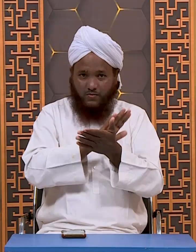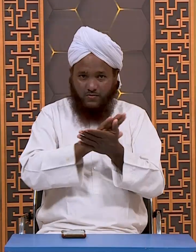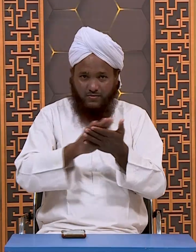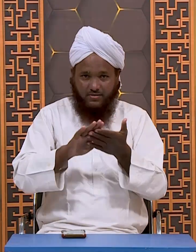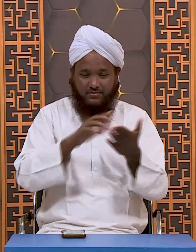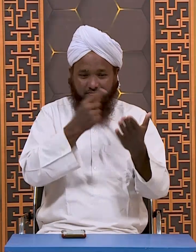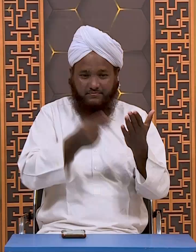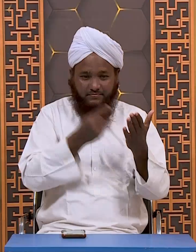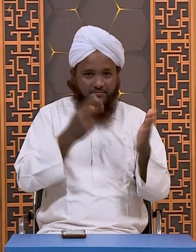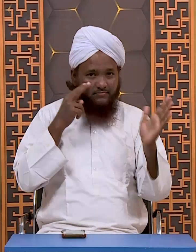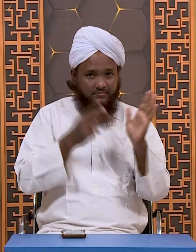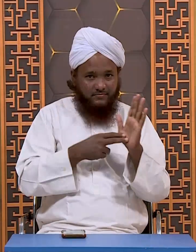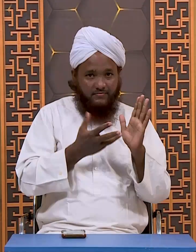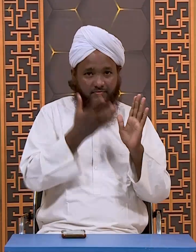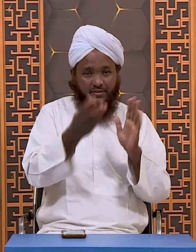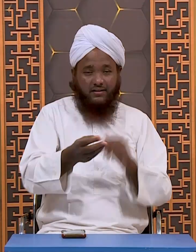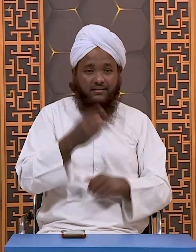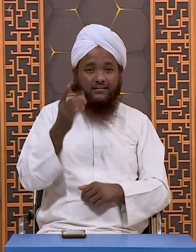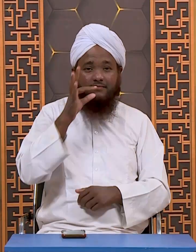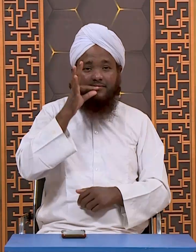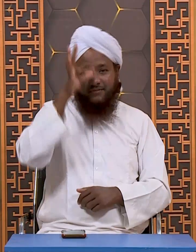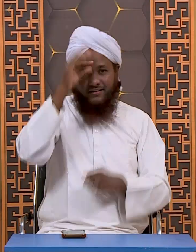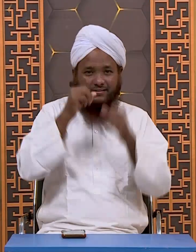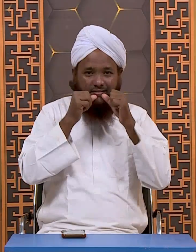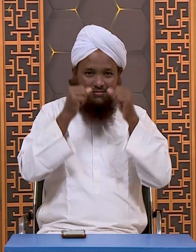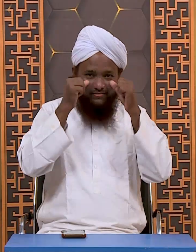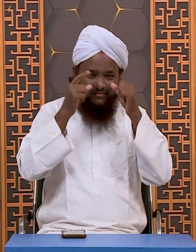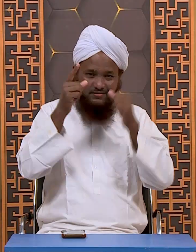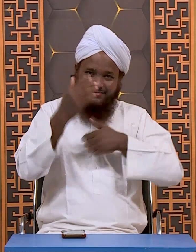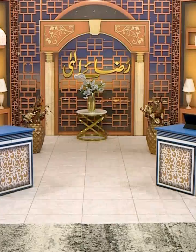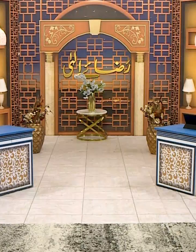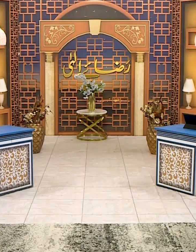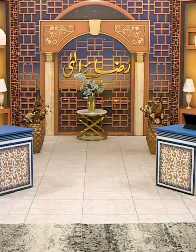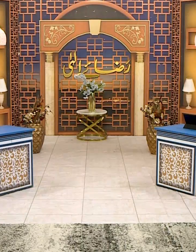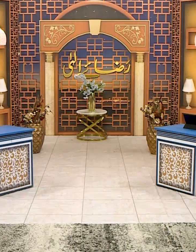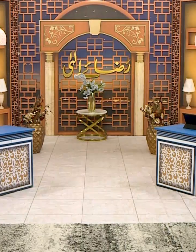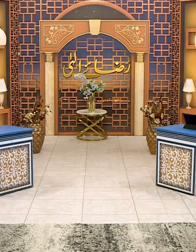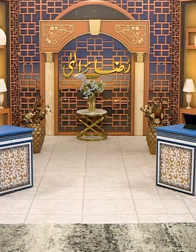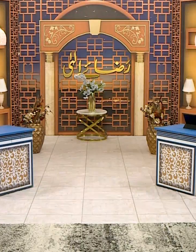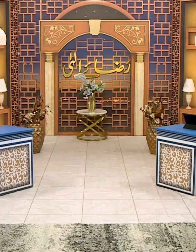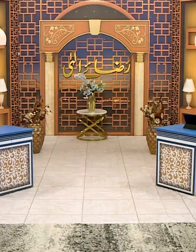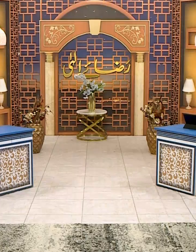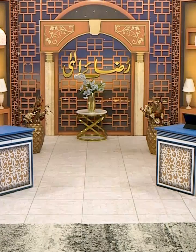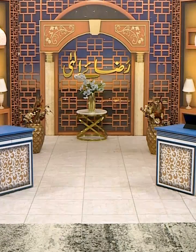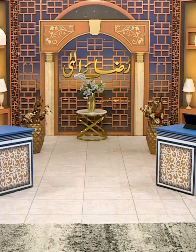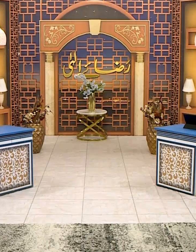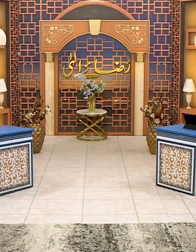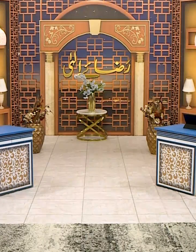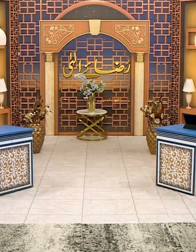مروی ہے، اللہ پاک کے محبوب صلی اللہ علیہ وسلم نے ارشاد فرمایا، اگر لوگ جان لیں کہ اذان اور پہلی صف